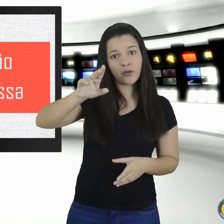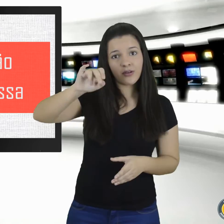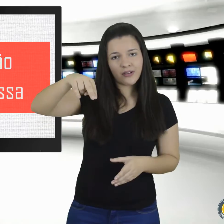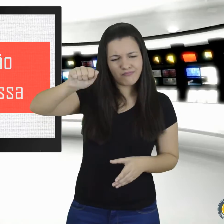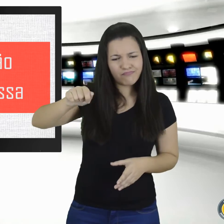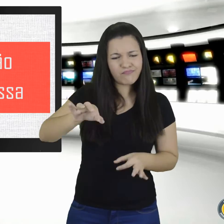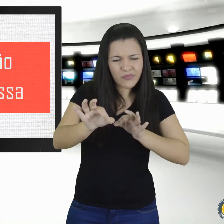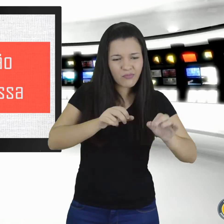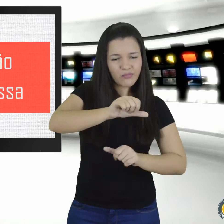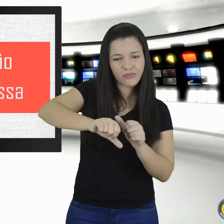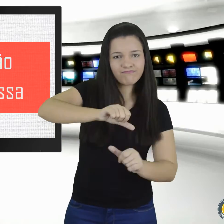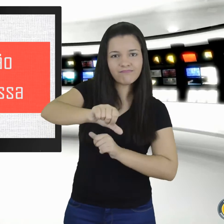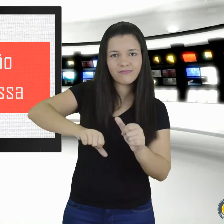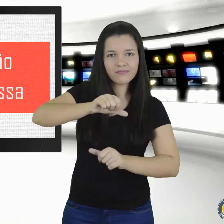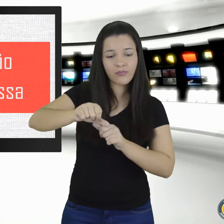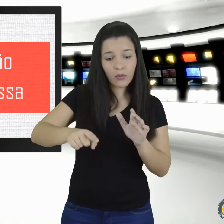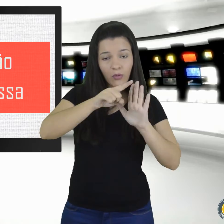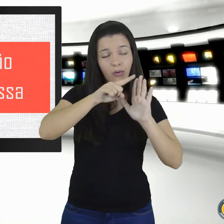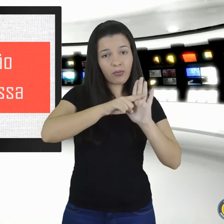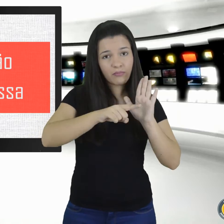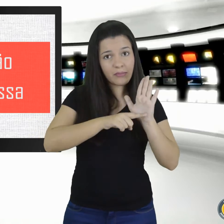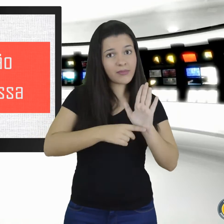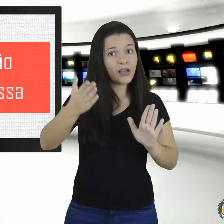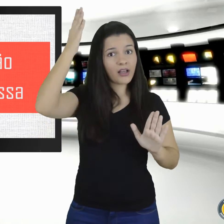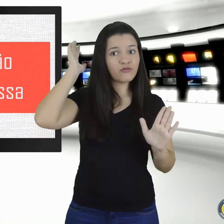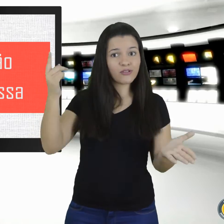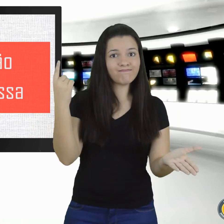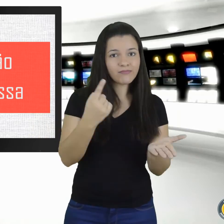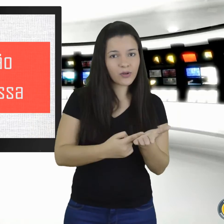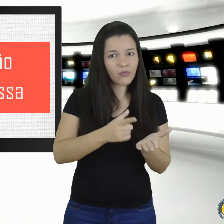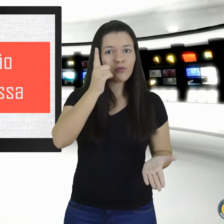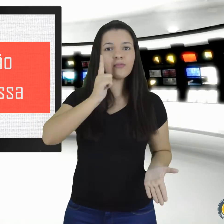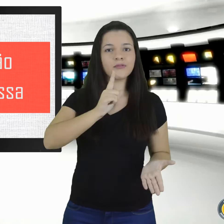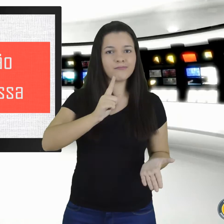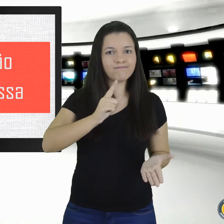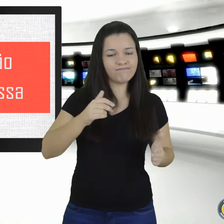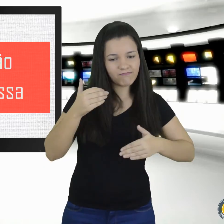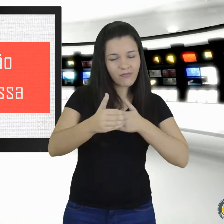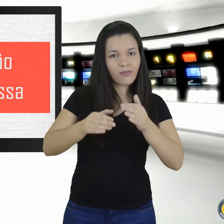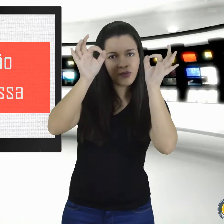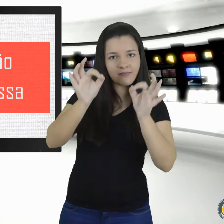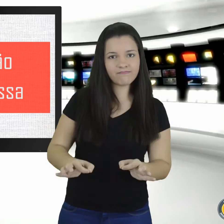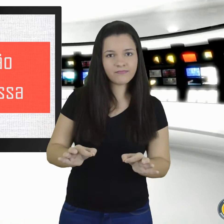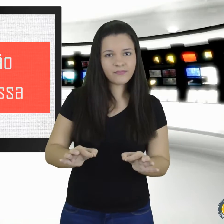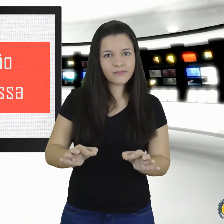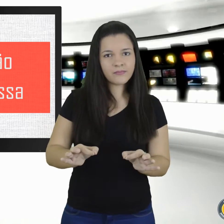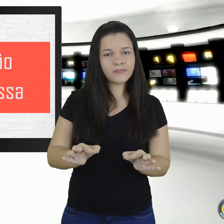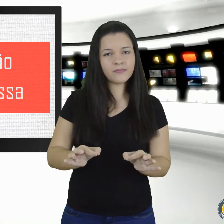se reorganizou para que todos os compromissos assumidos fossem cumpridos. Nesse